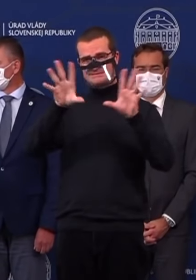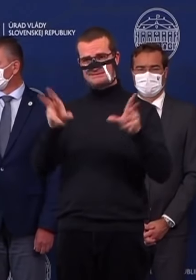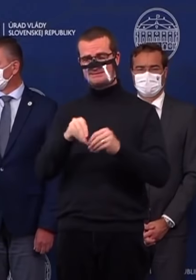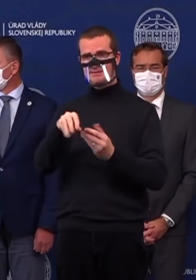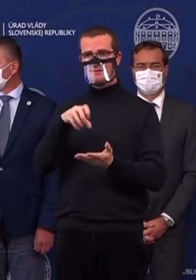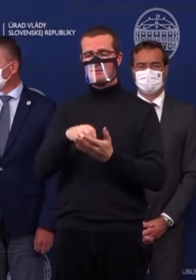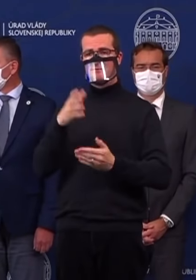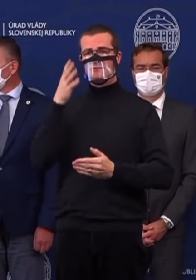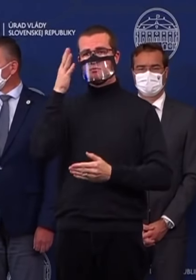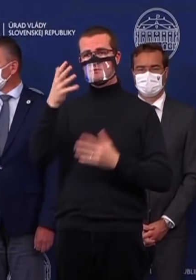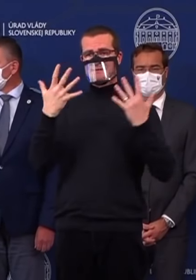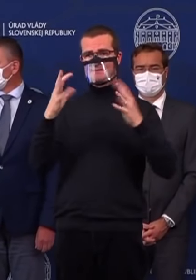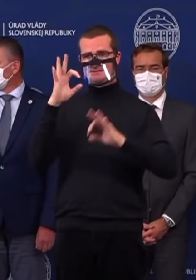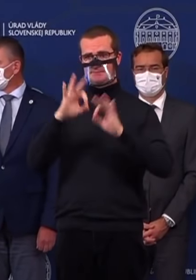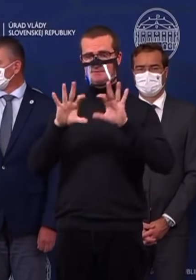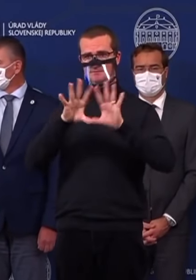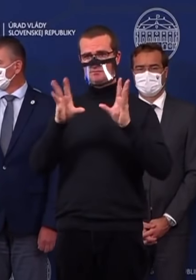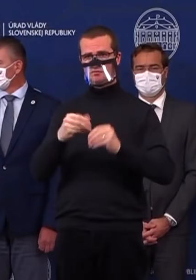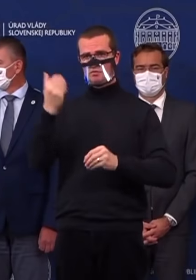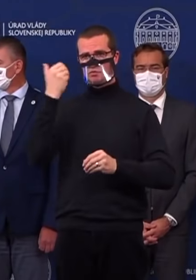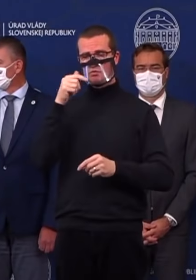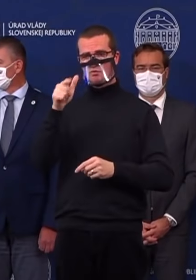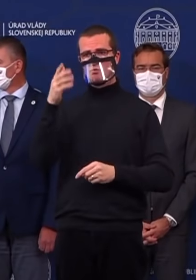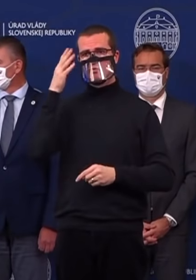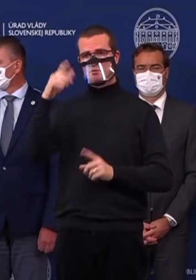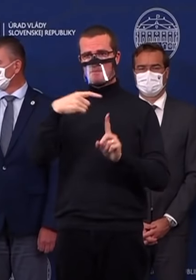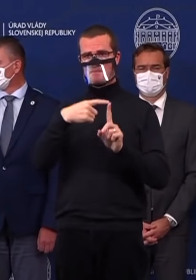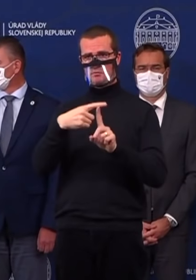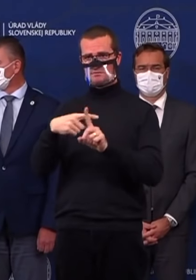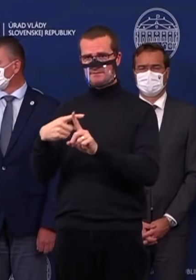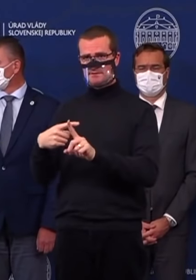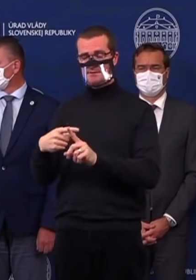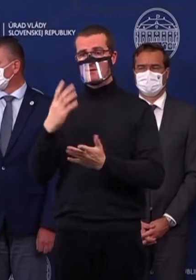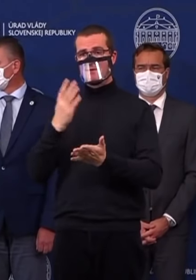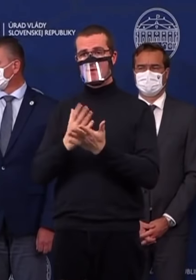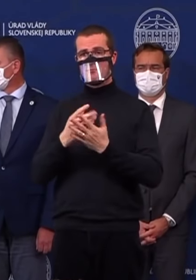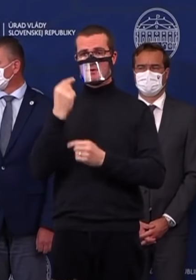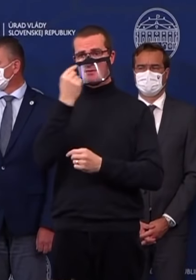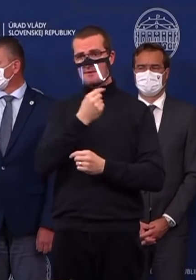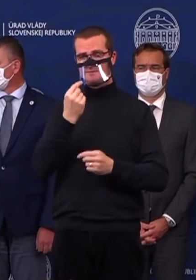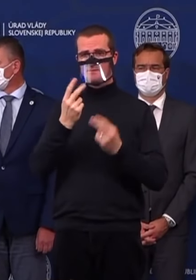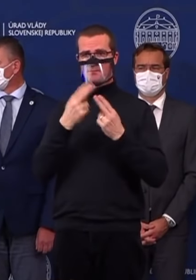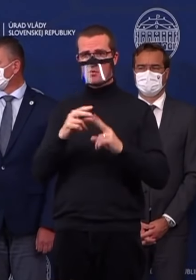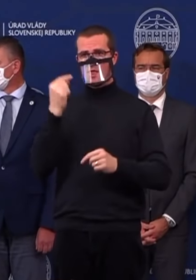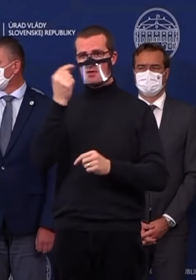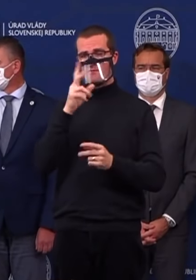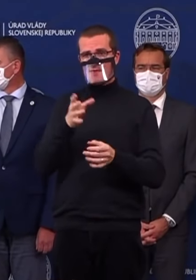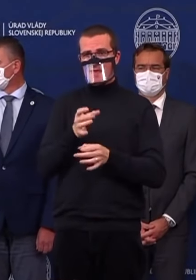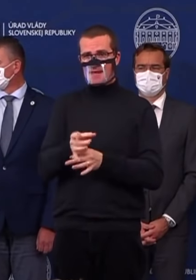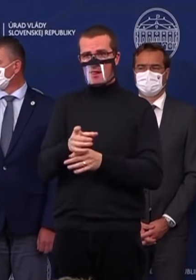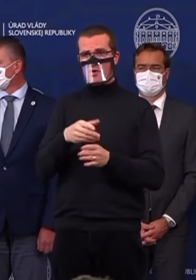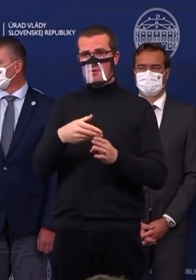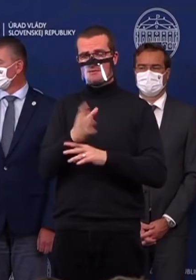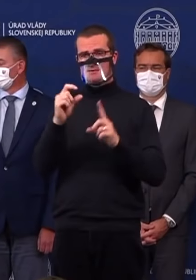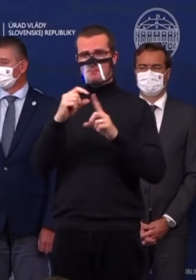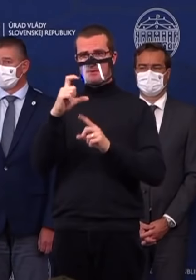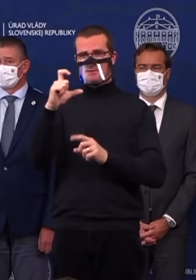bude 10% zo všetkých ľudí bude pozitívnych, ak by sme ich testovali a mohli testovať tak rýchlo cez PCR